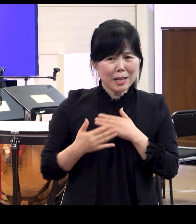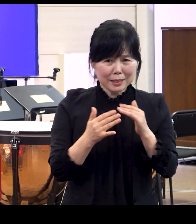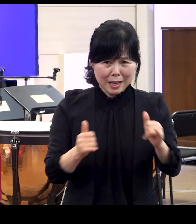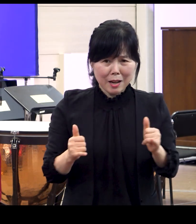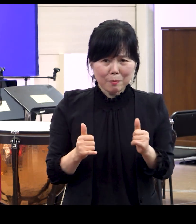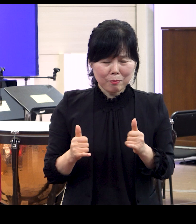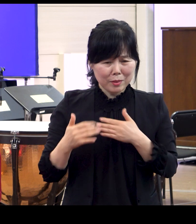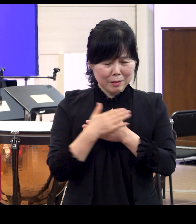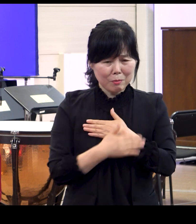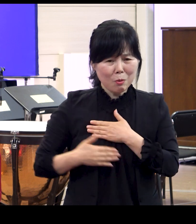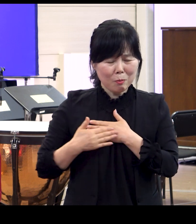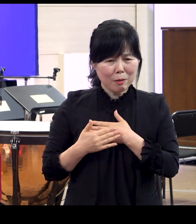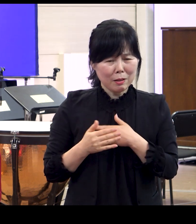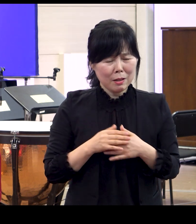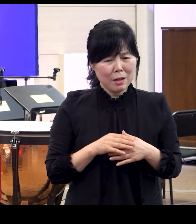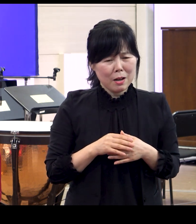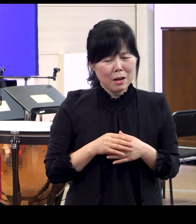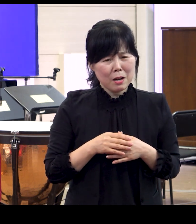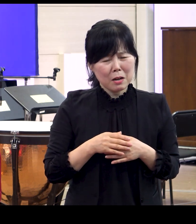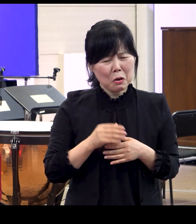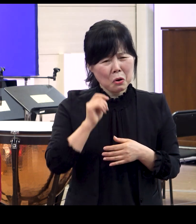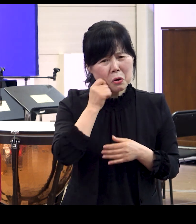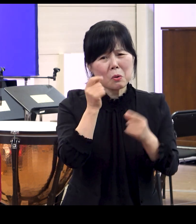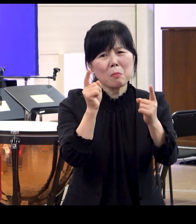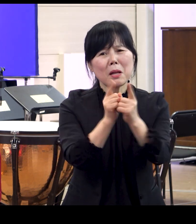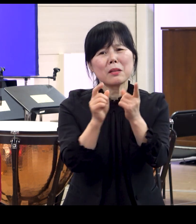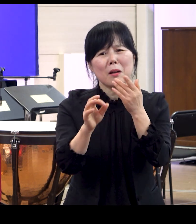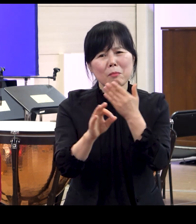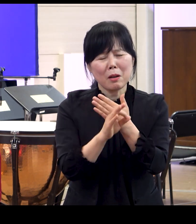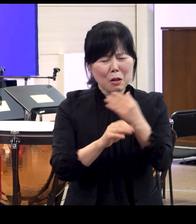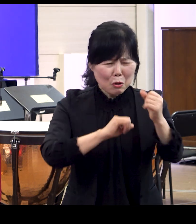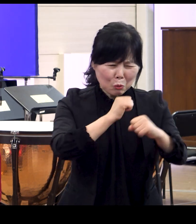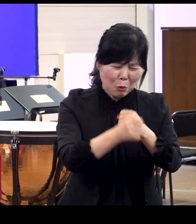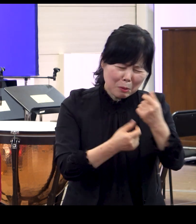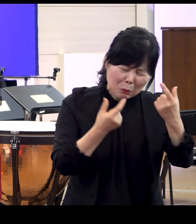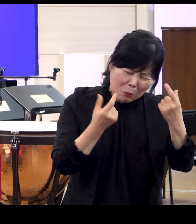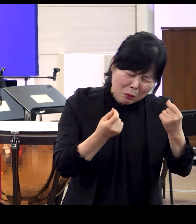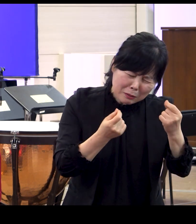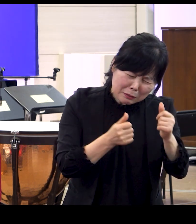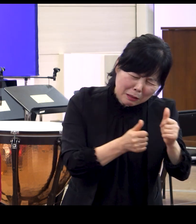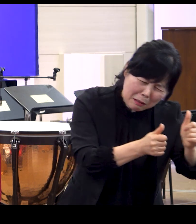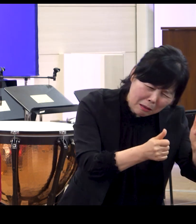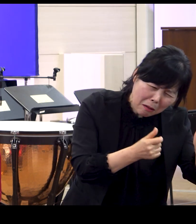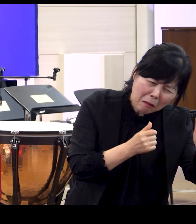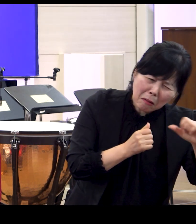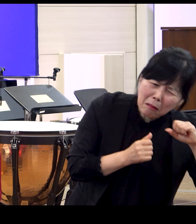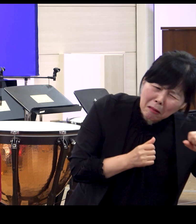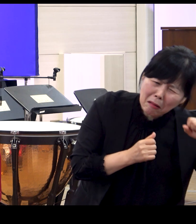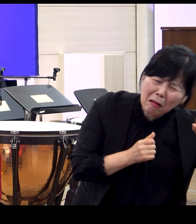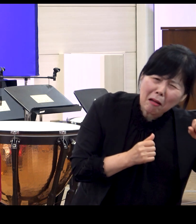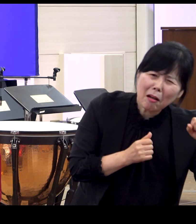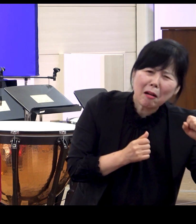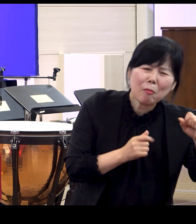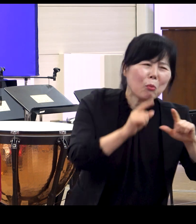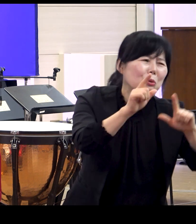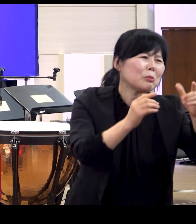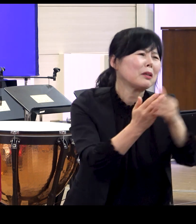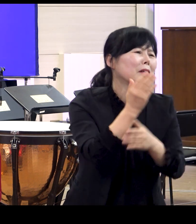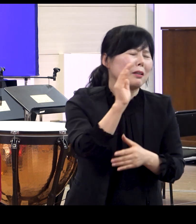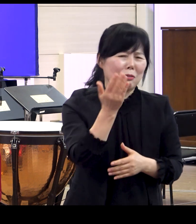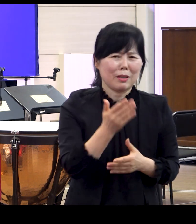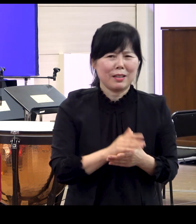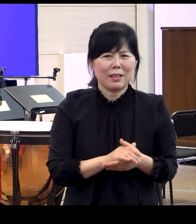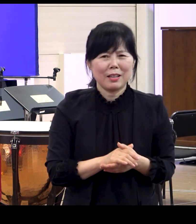어떤 부분에서 어려움이 오면요, 그게 너무 커서 우리는 자꾸 동물적인 사고만 합니다.